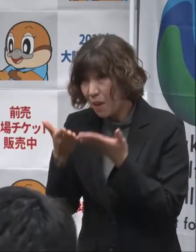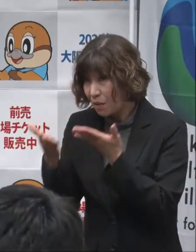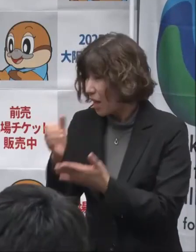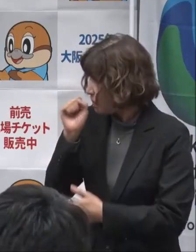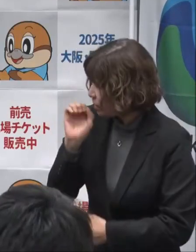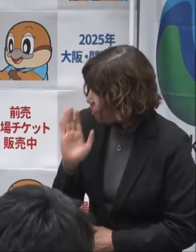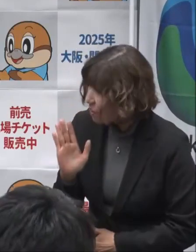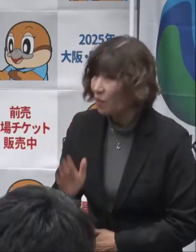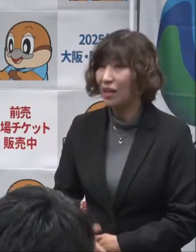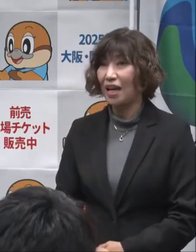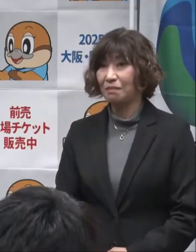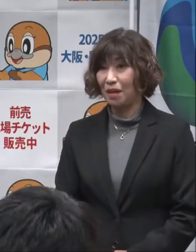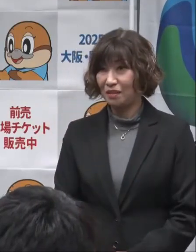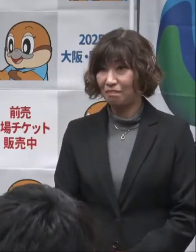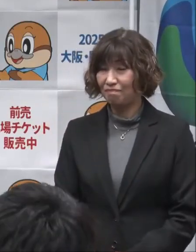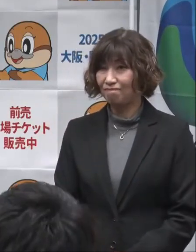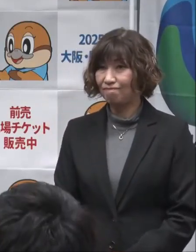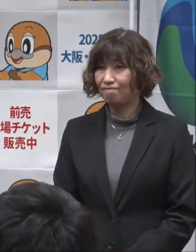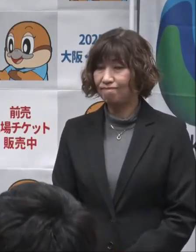よろしくお願いします。